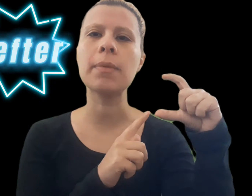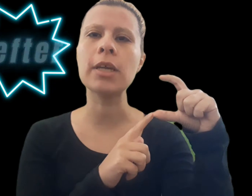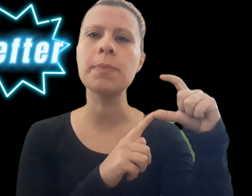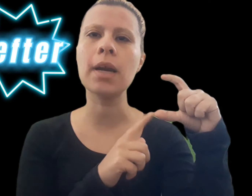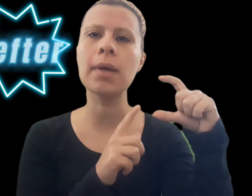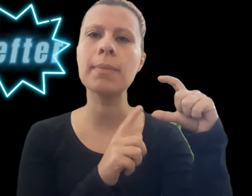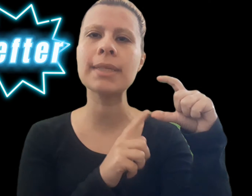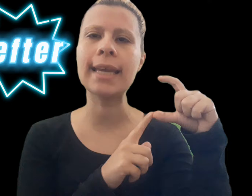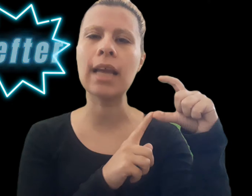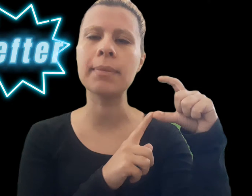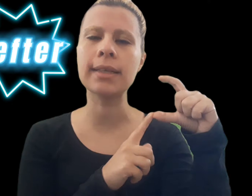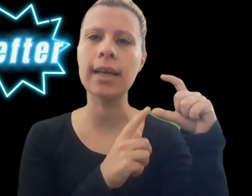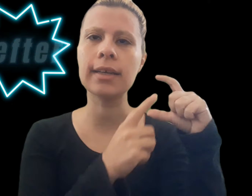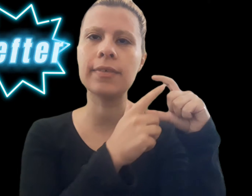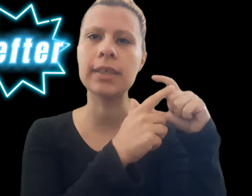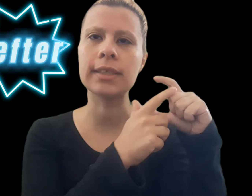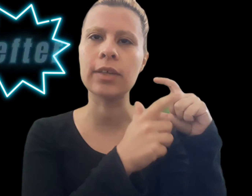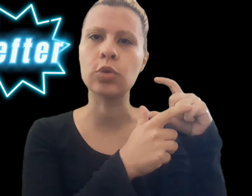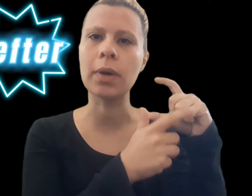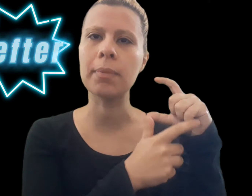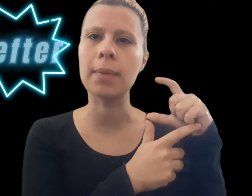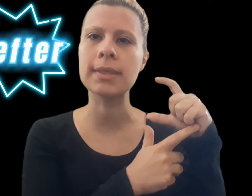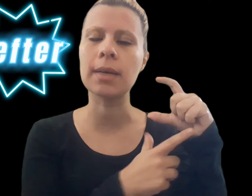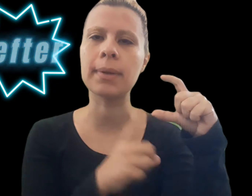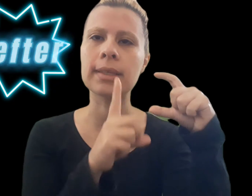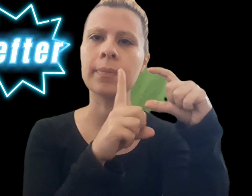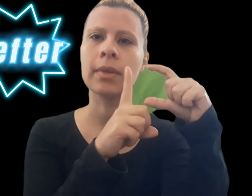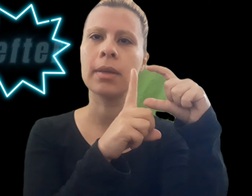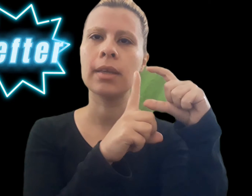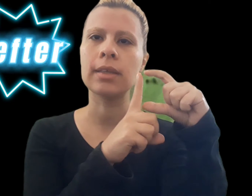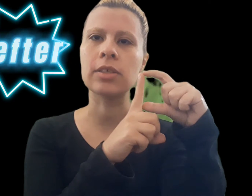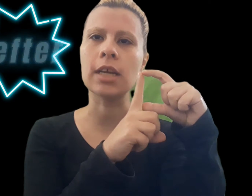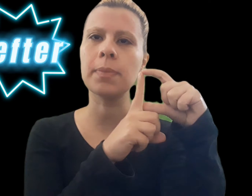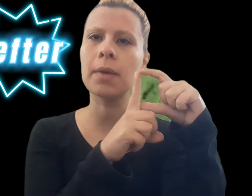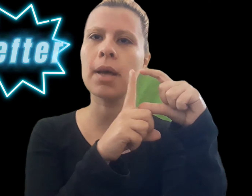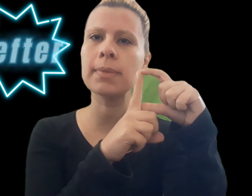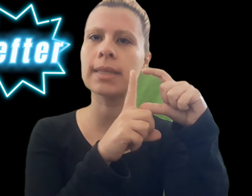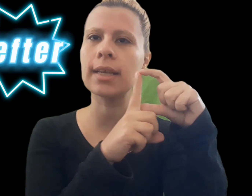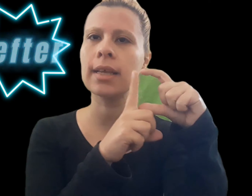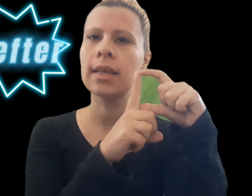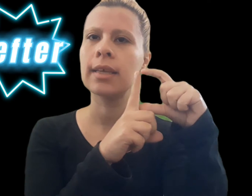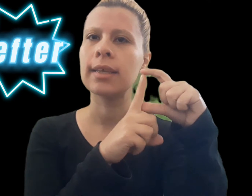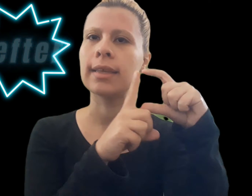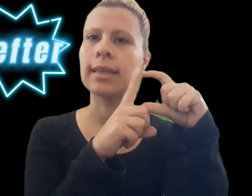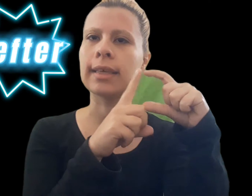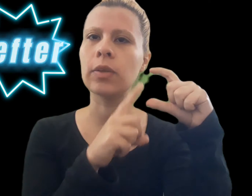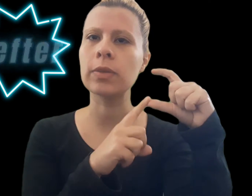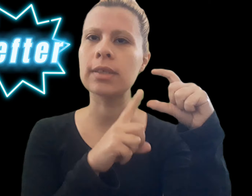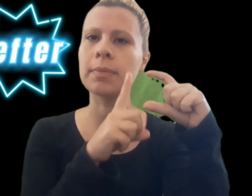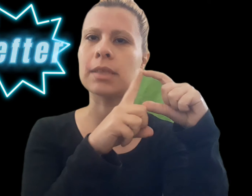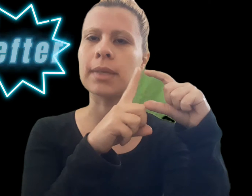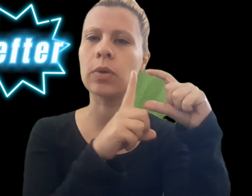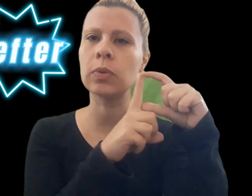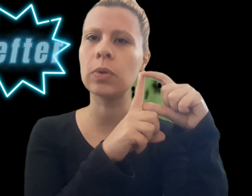baş parmağımız eklemlerinden kıvrık, diğer üç parmağımız kapalı. İşaret parmağımızla iki noktanın bitimine